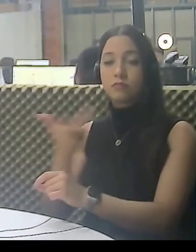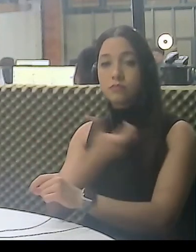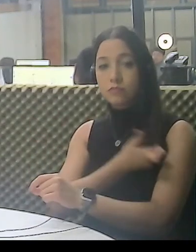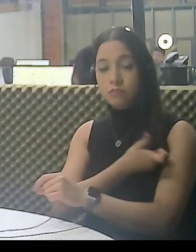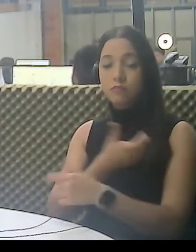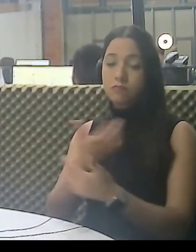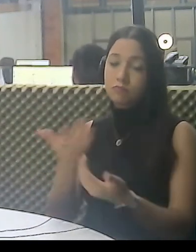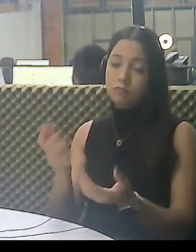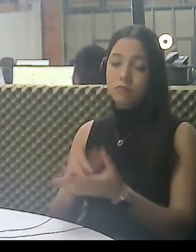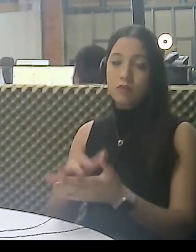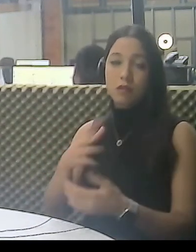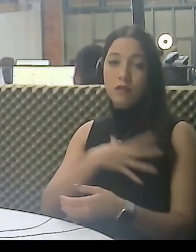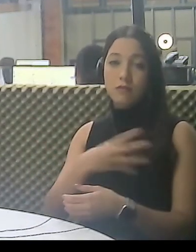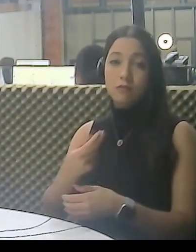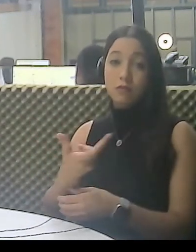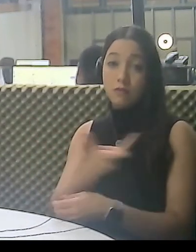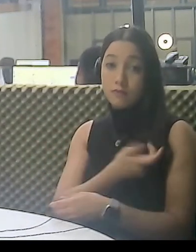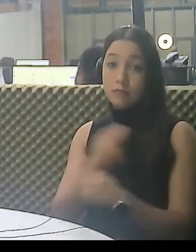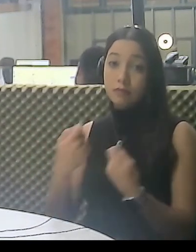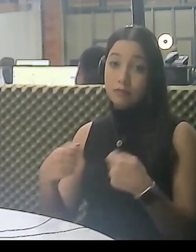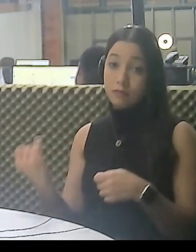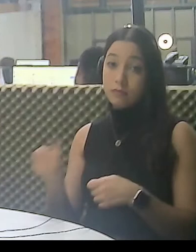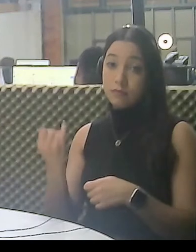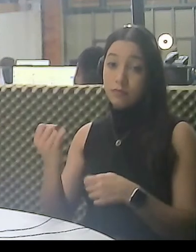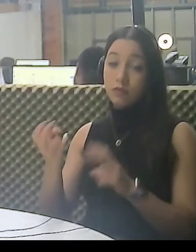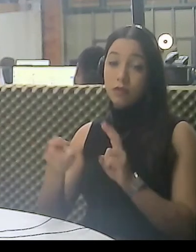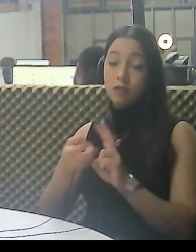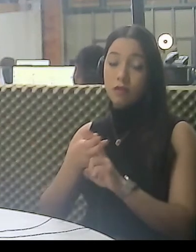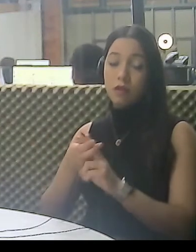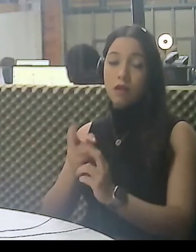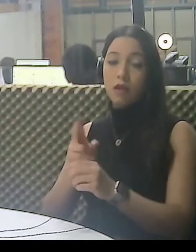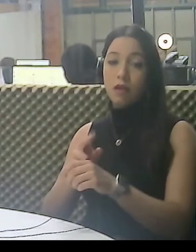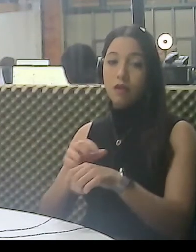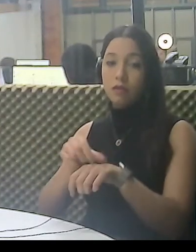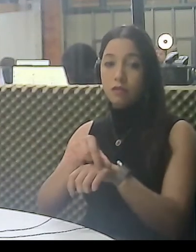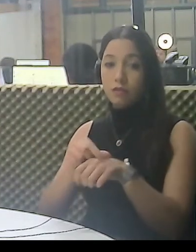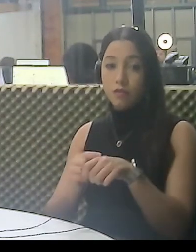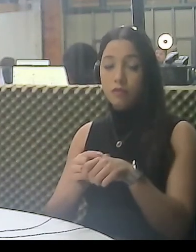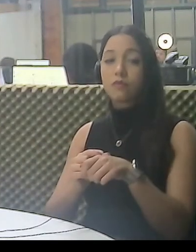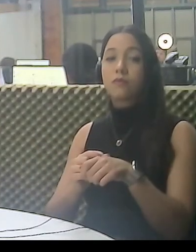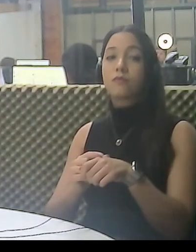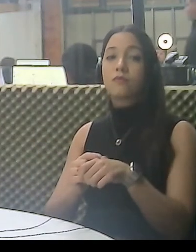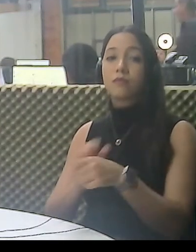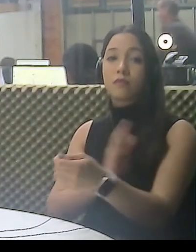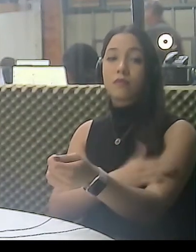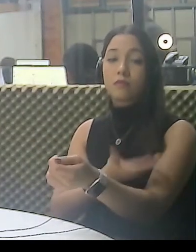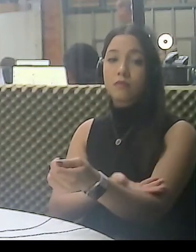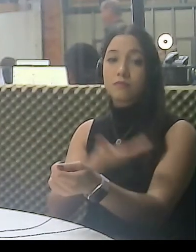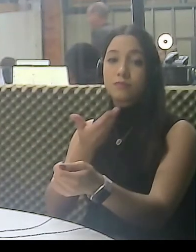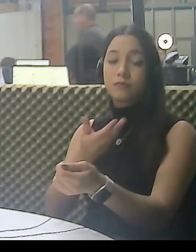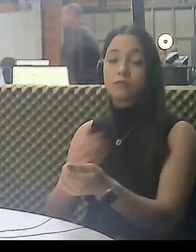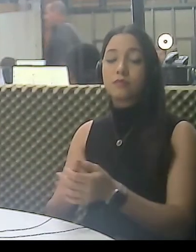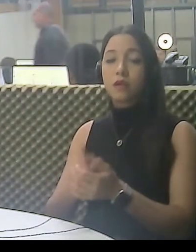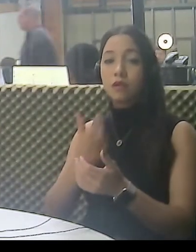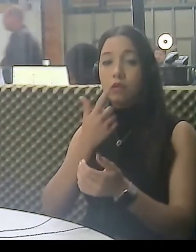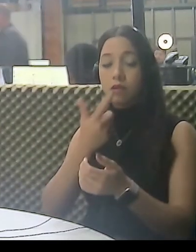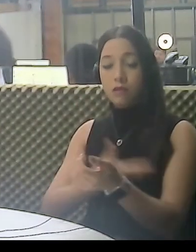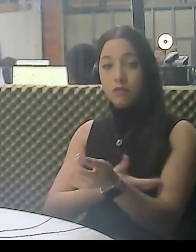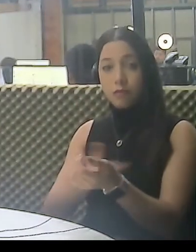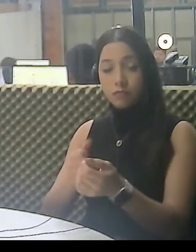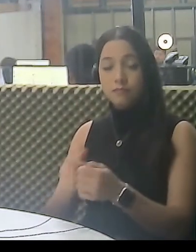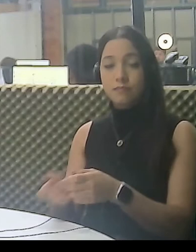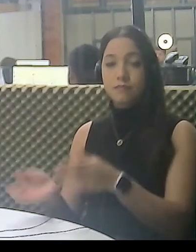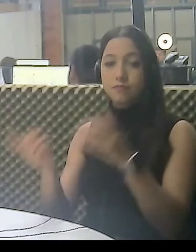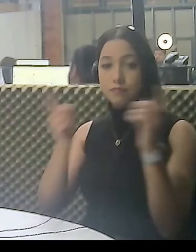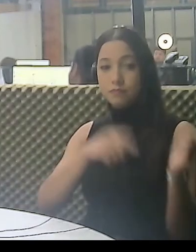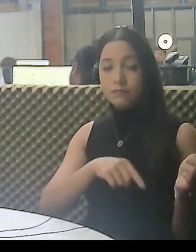então trazer seu filho para vacinar, curativos, aferição de pressão arterial e glicemia. O AE, a